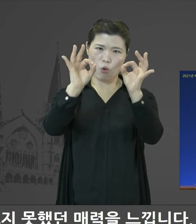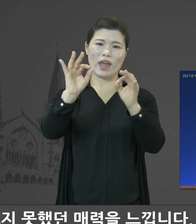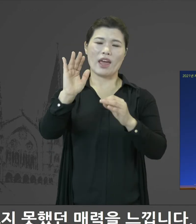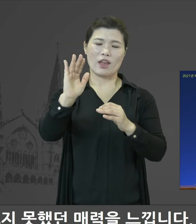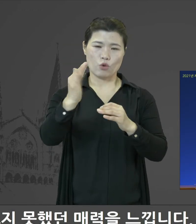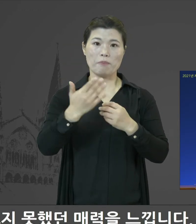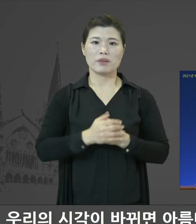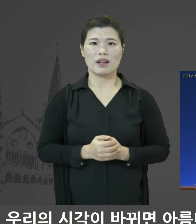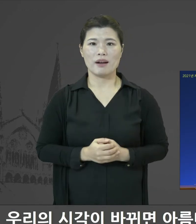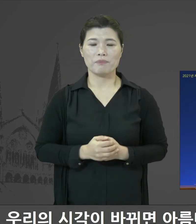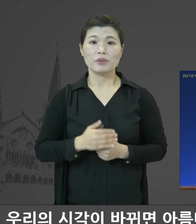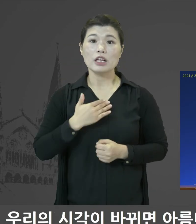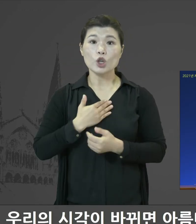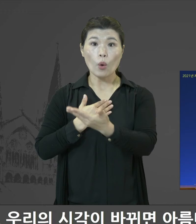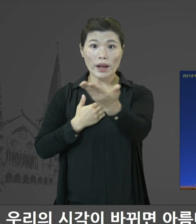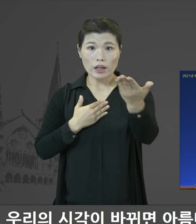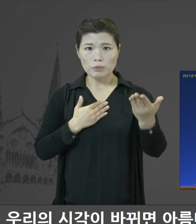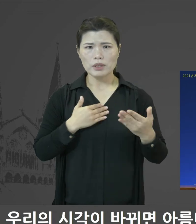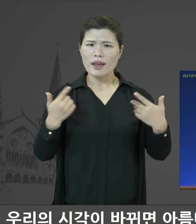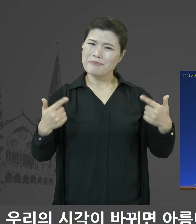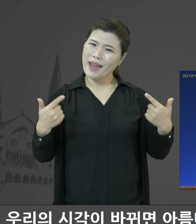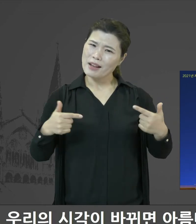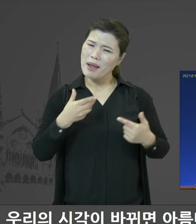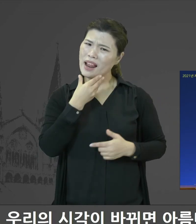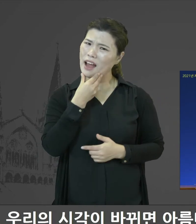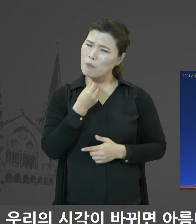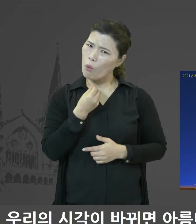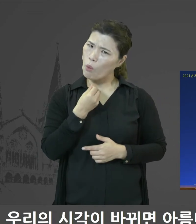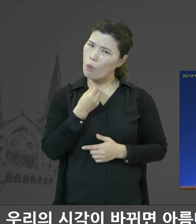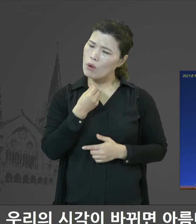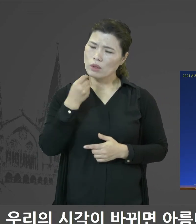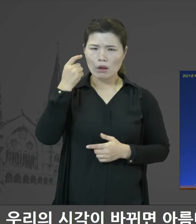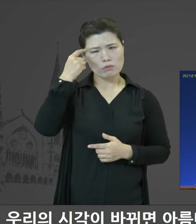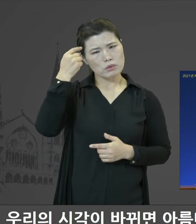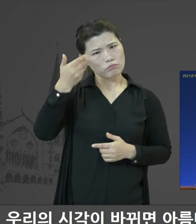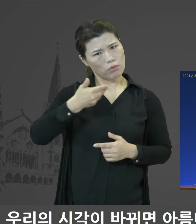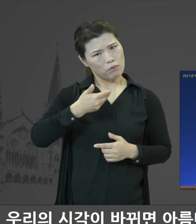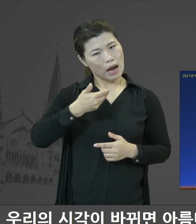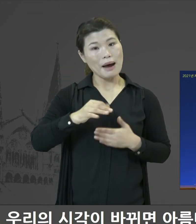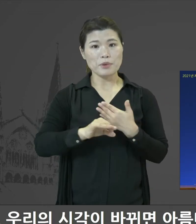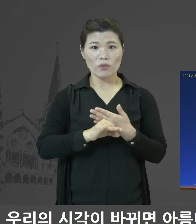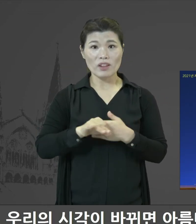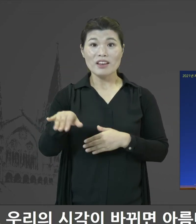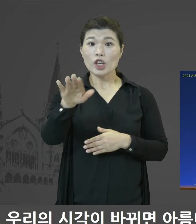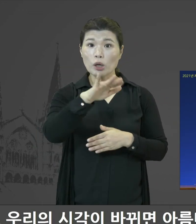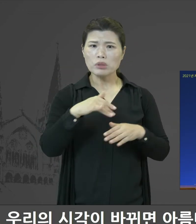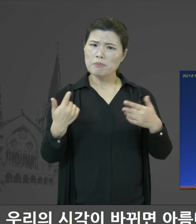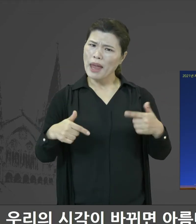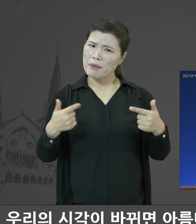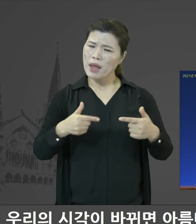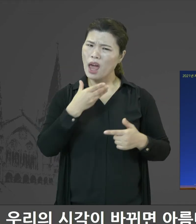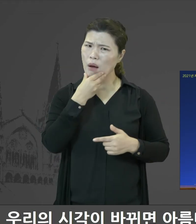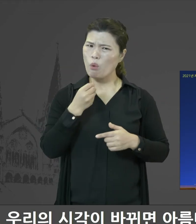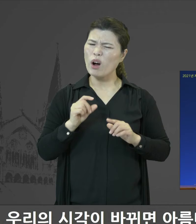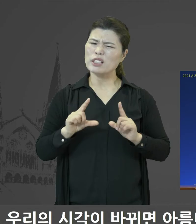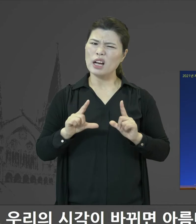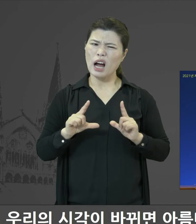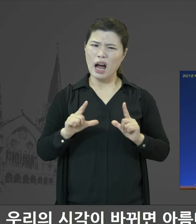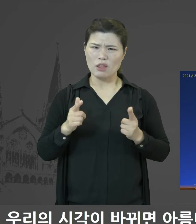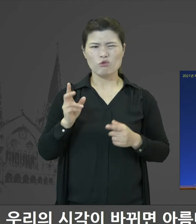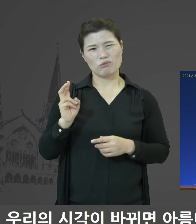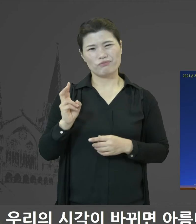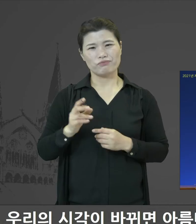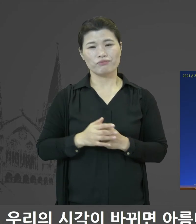저는 저와 여러분이 매일 행복한가? 라고 질문하면 우리는 매일 행복하지 않을 수도 있다라고 생각합니다.